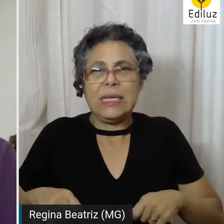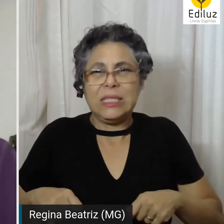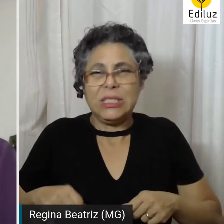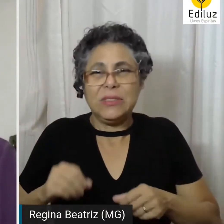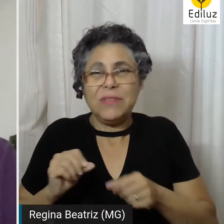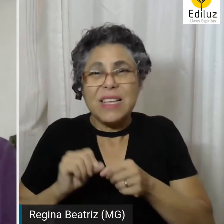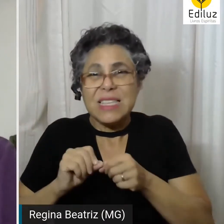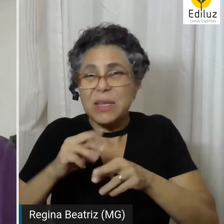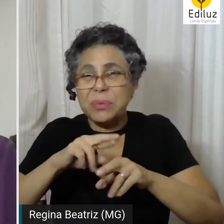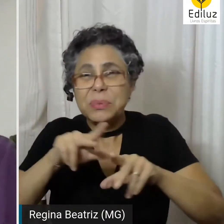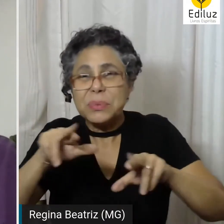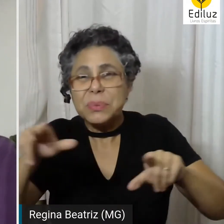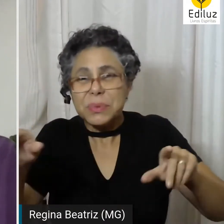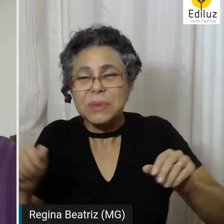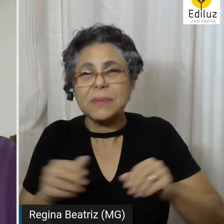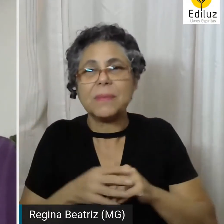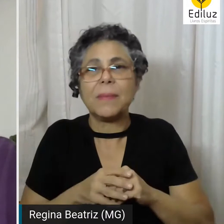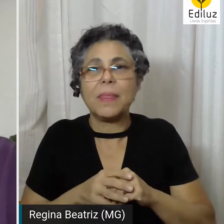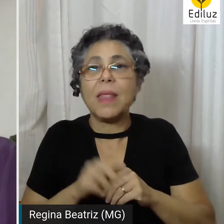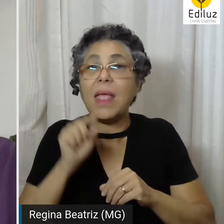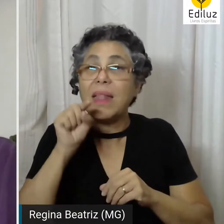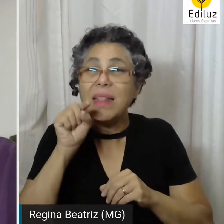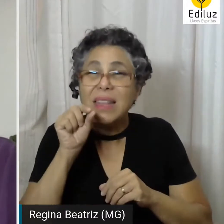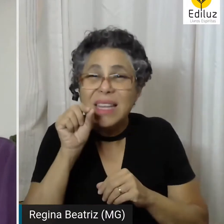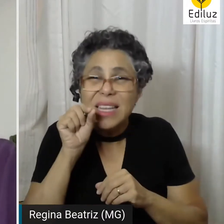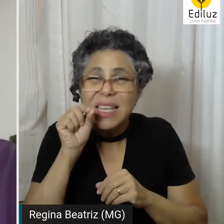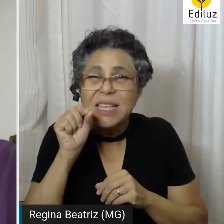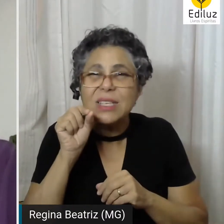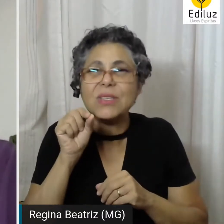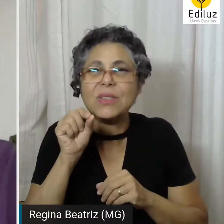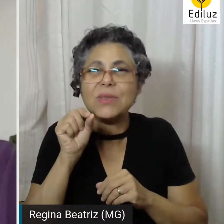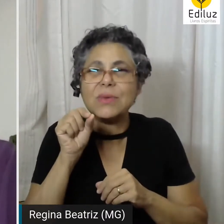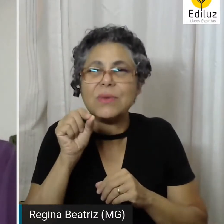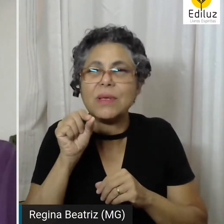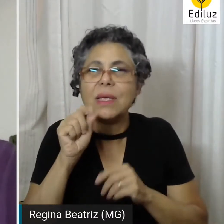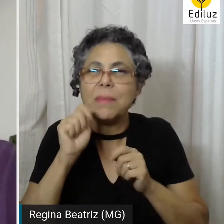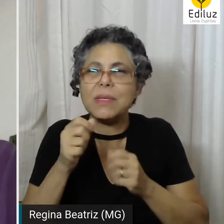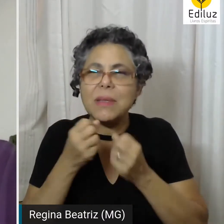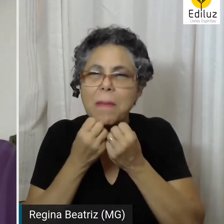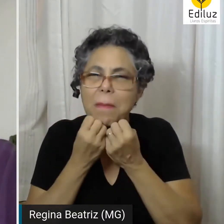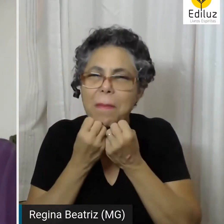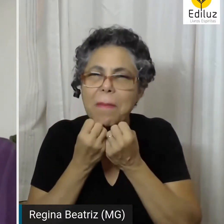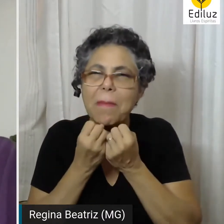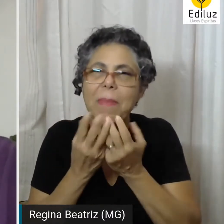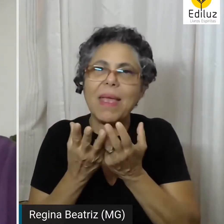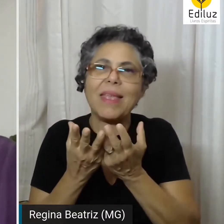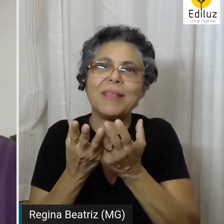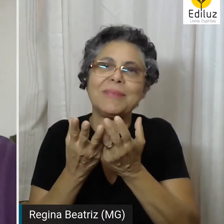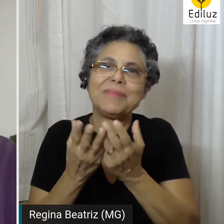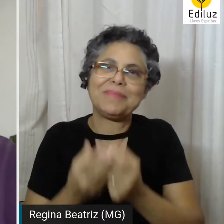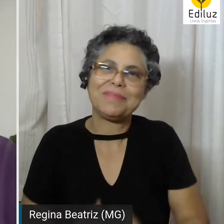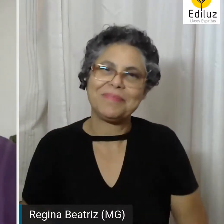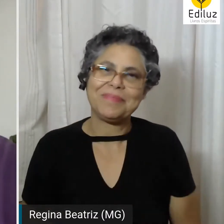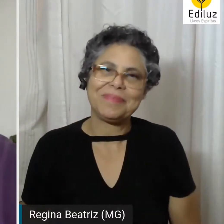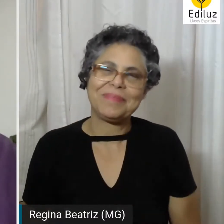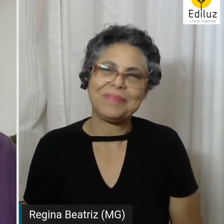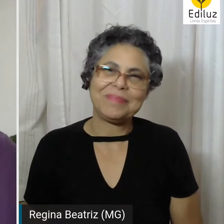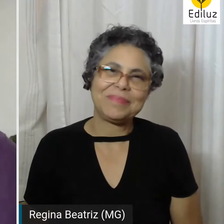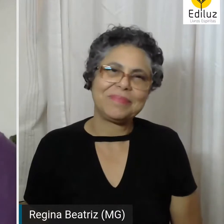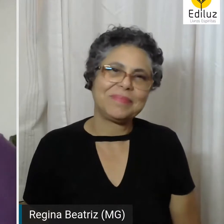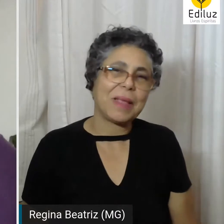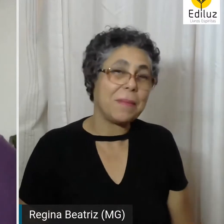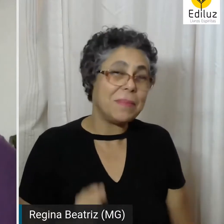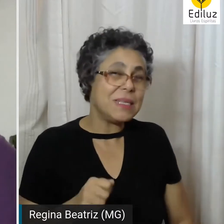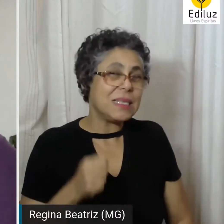produtiva, é nele que está o objeto da benevolência. Que revejamos